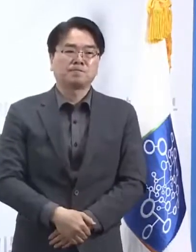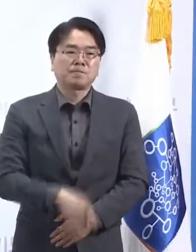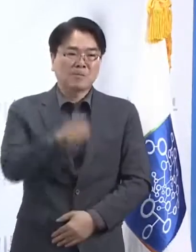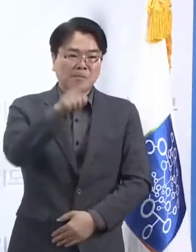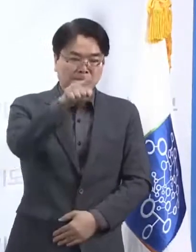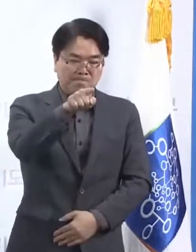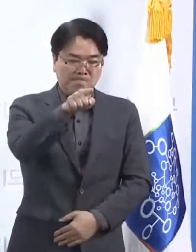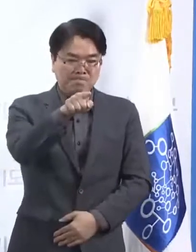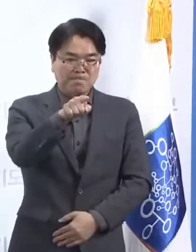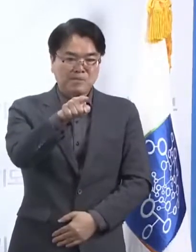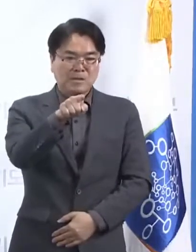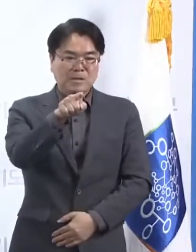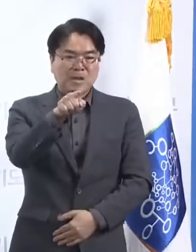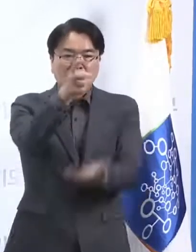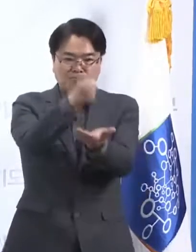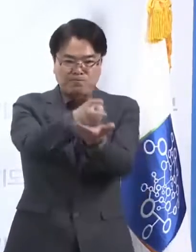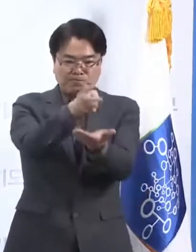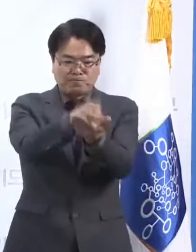방침을 완화하는 경우에도